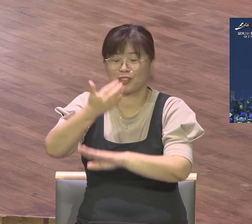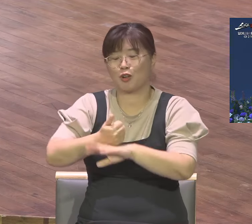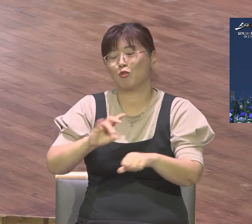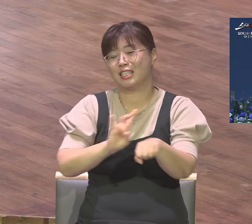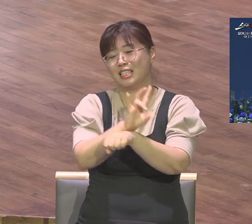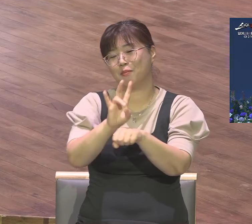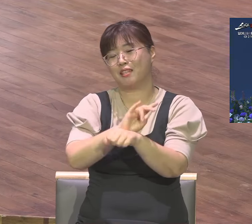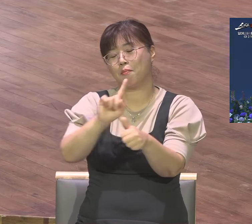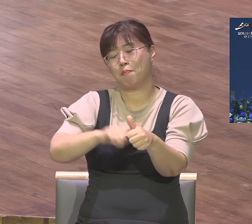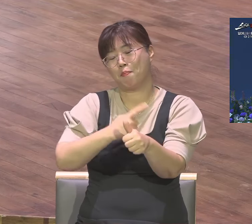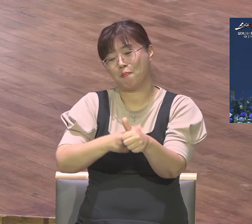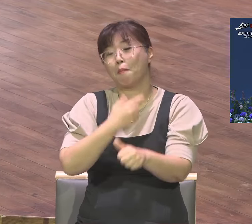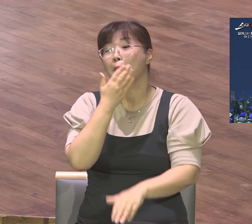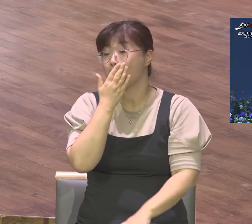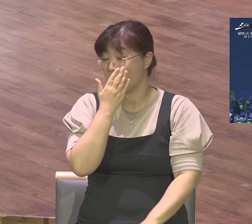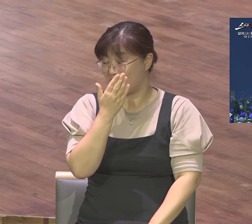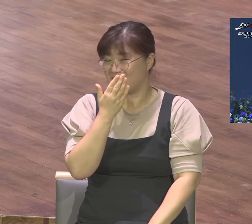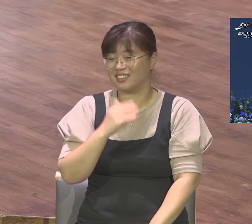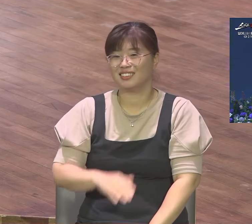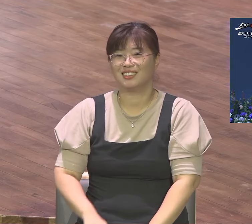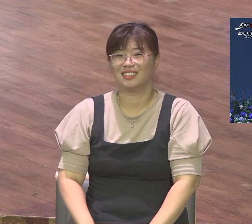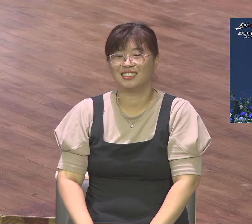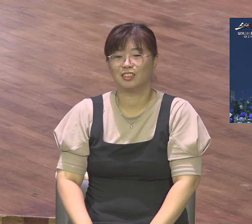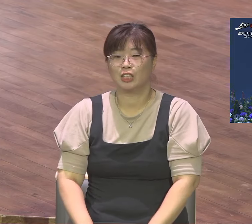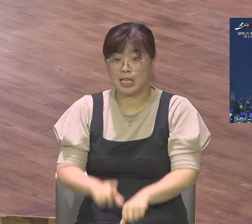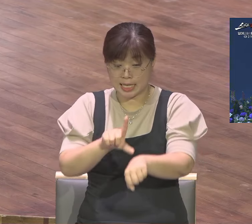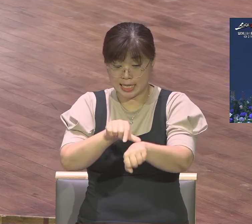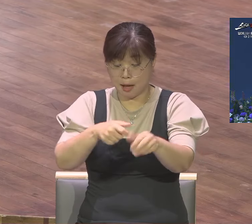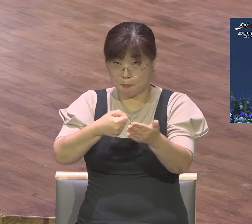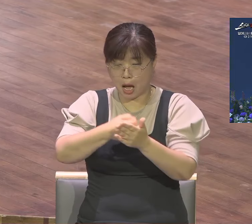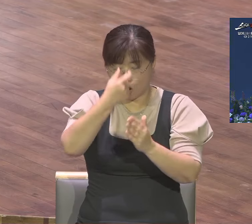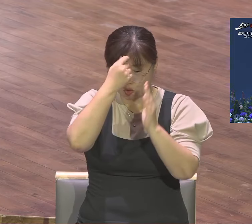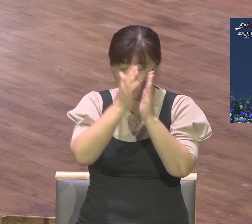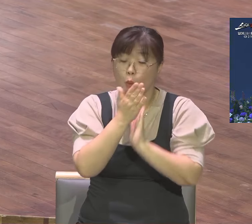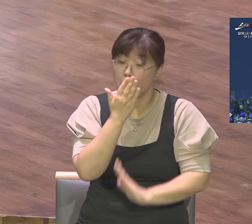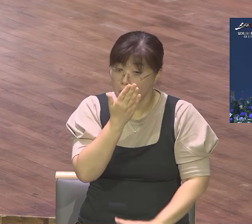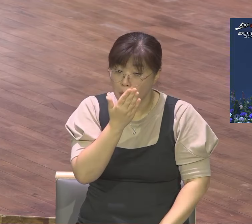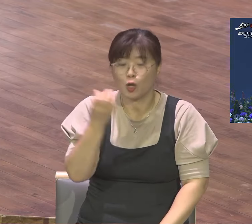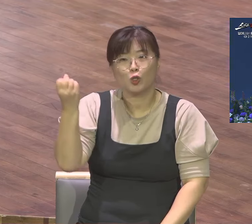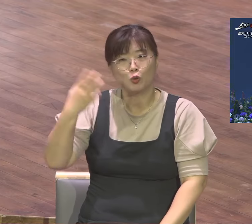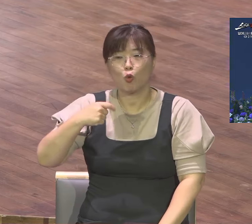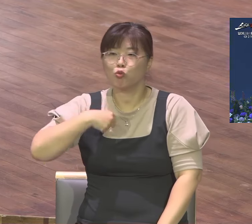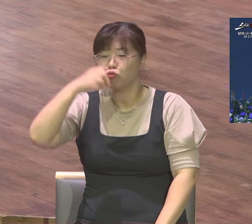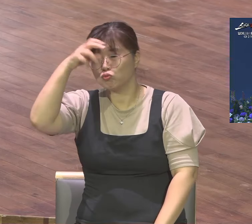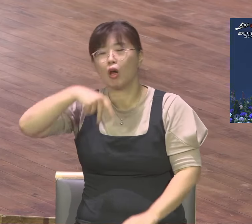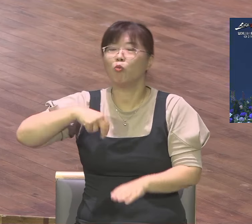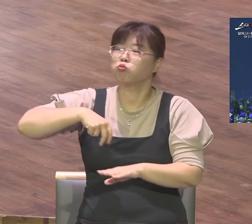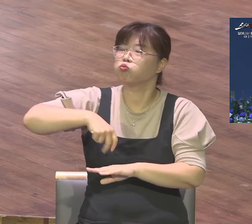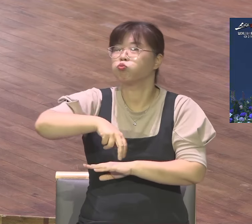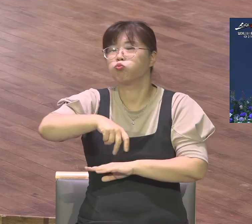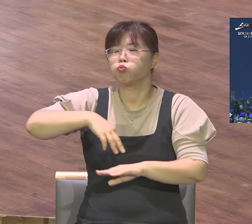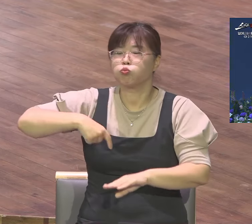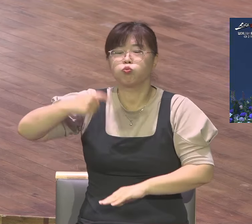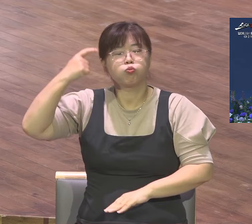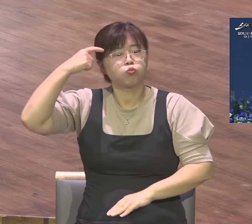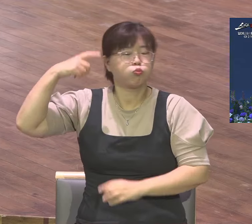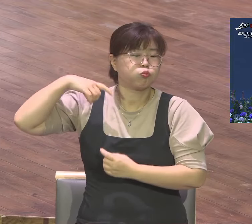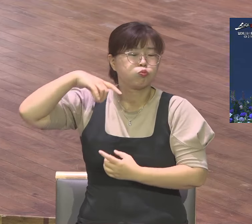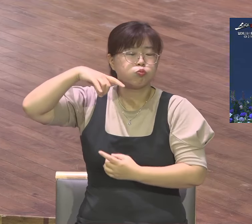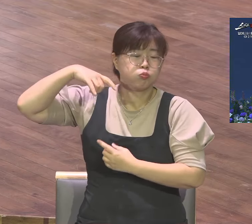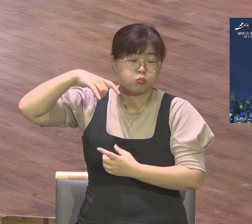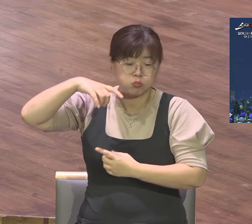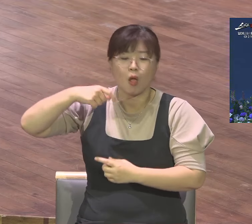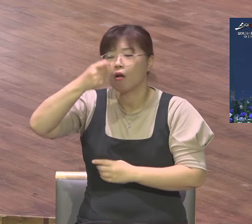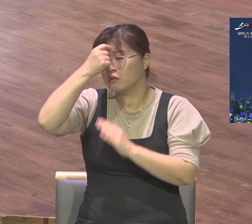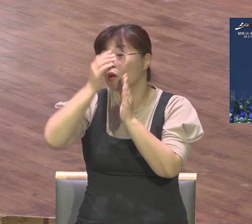무시로 정시로 기도 속에서 함께 그러면 자연스럽게 우리의 상황과 환경을 초월하는 힘을 얻게